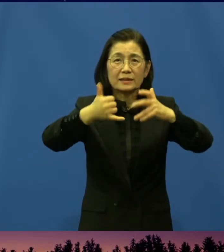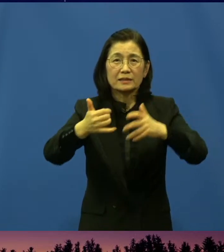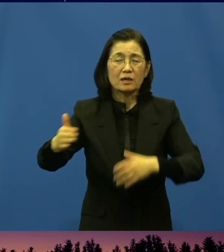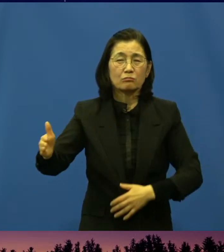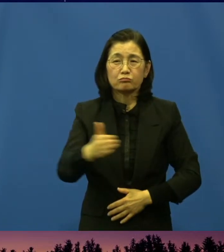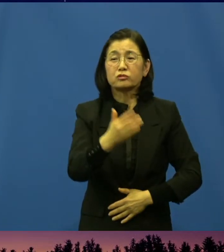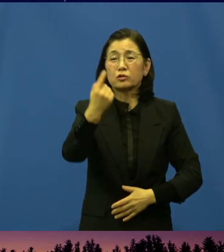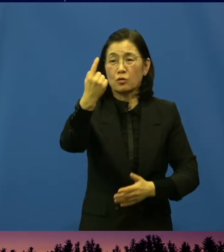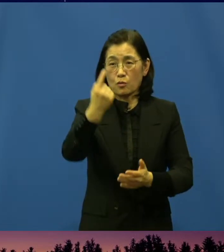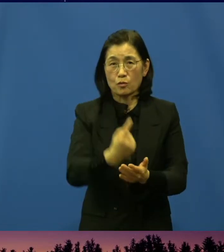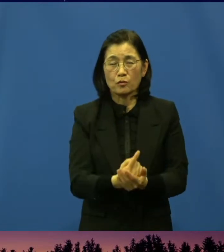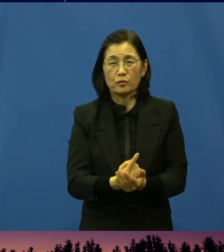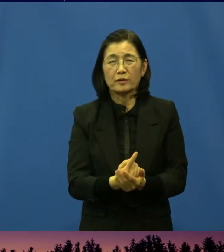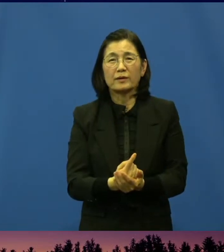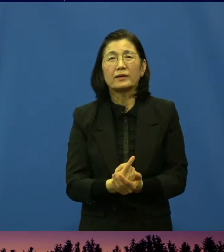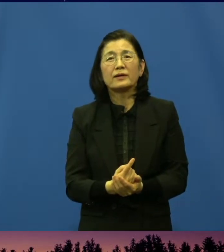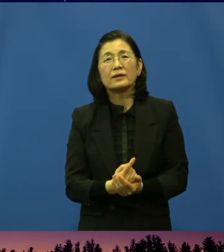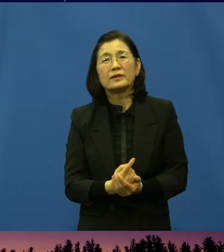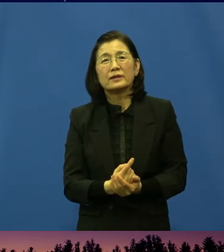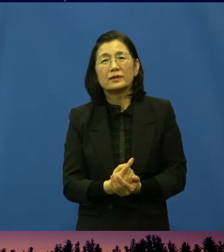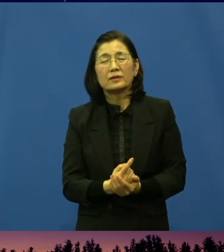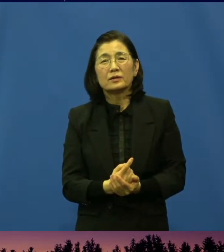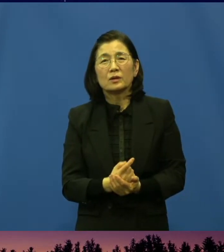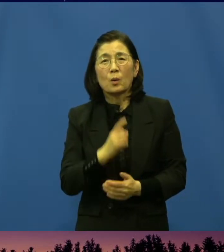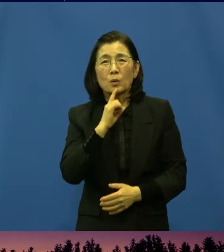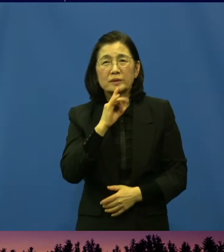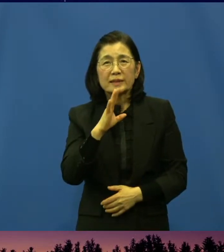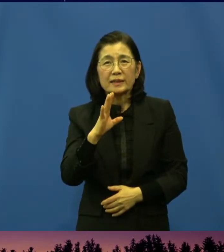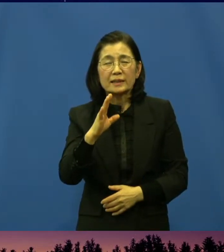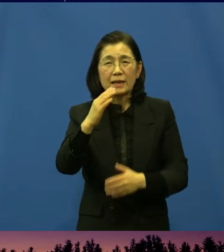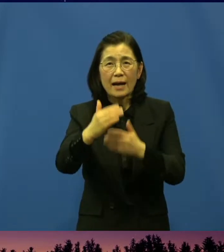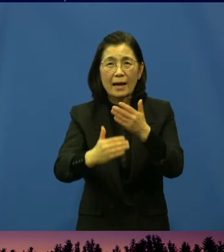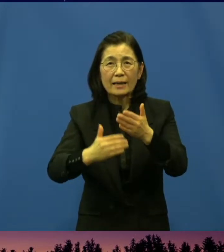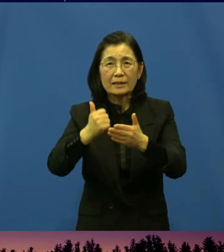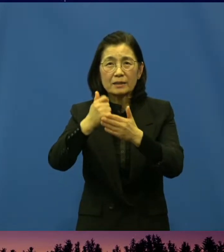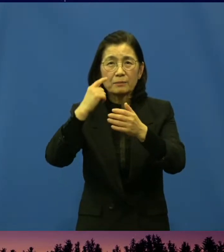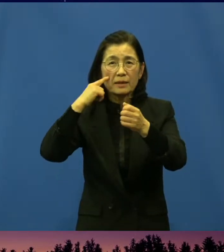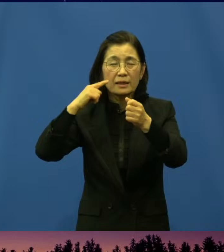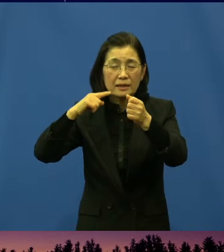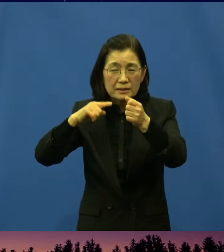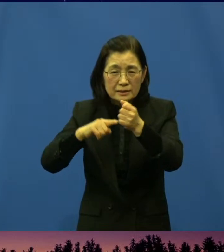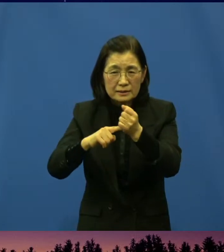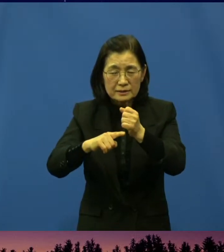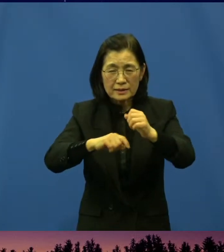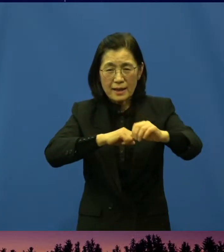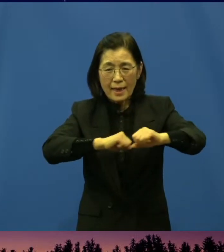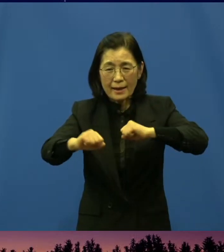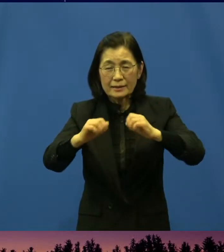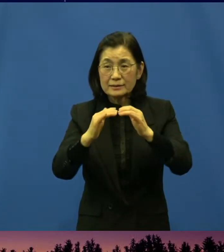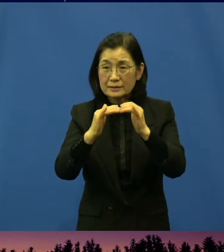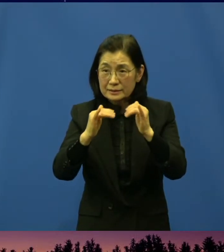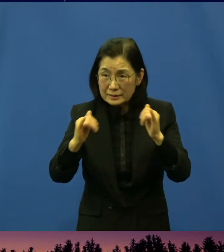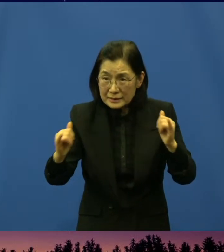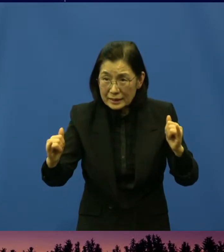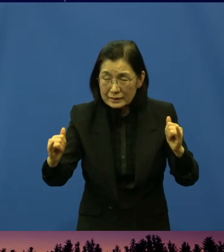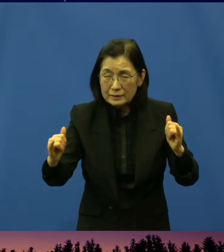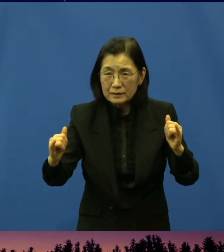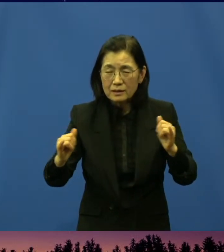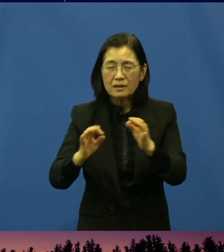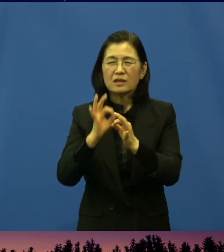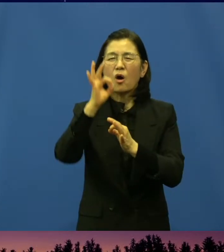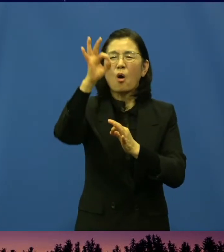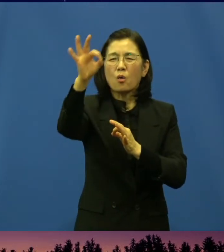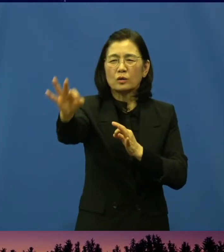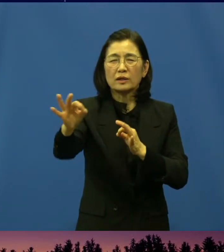그 정욕도 지나가되 오직 하나님의 뜻을 행하는 자는 영원히